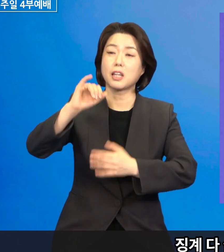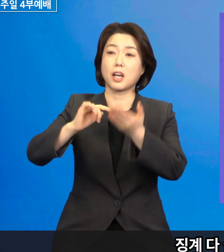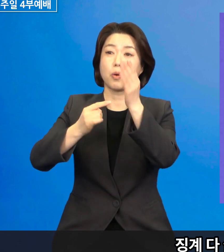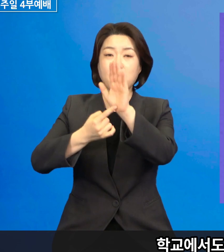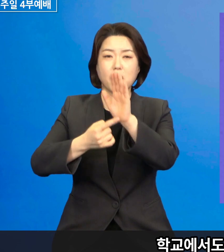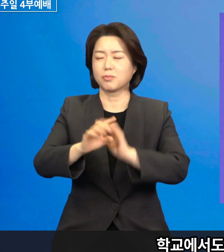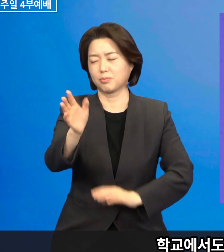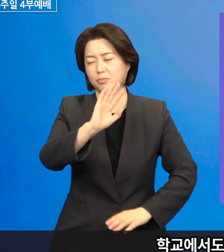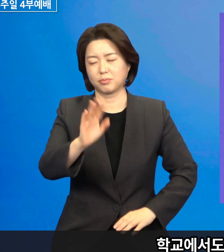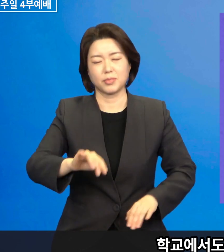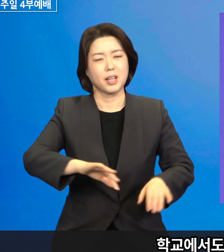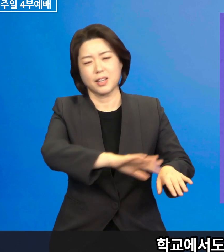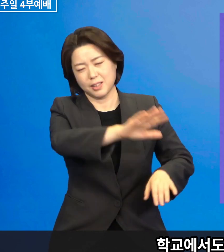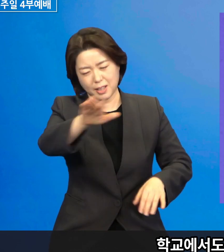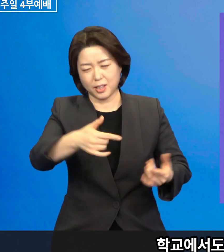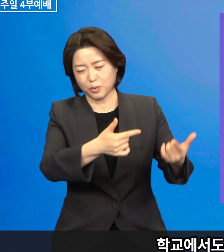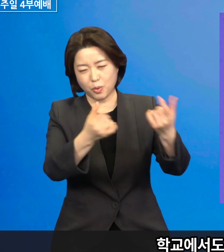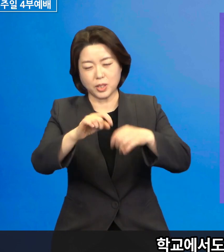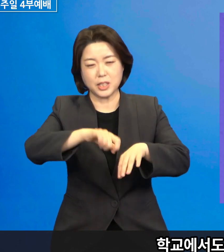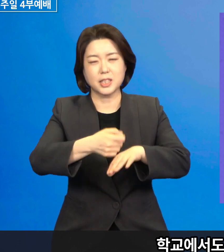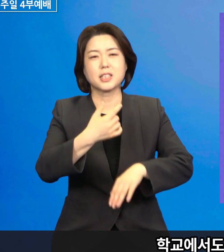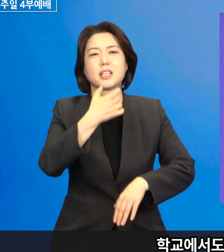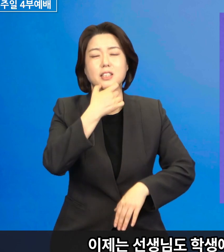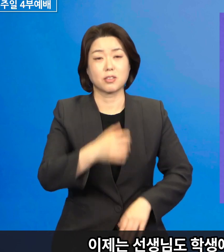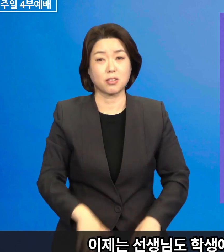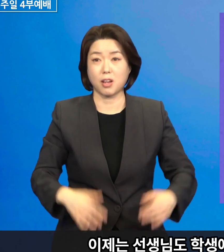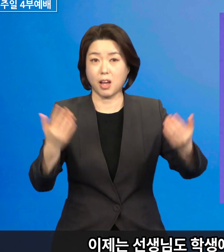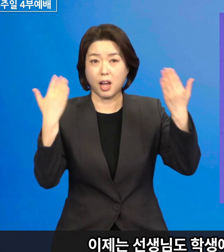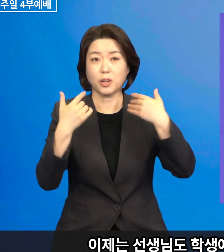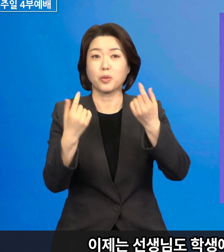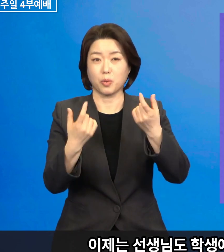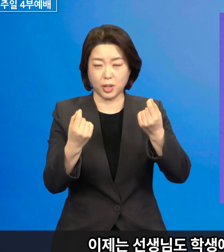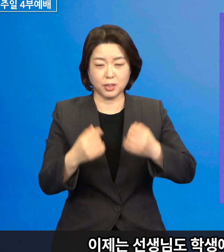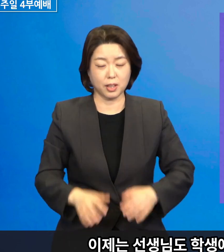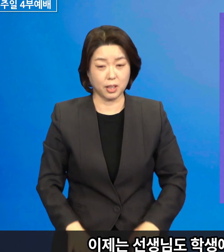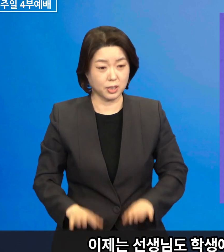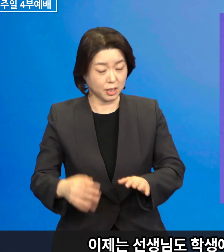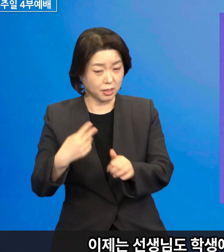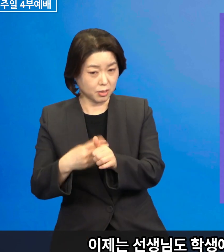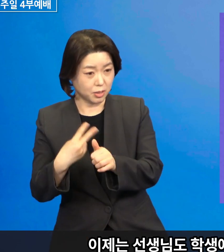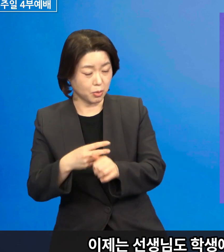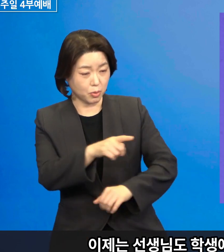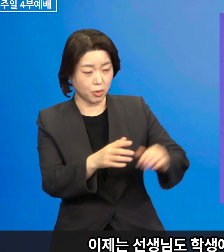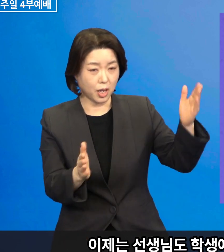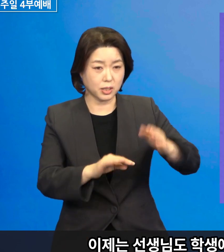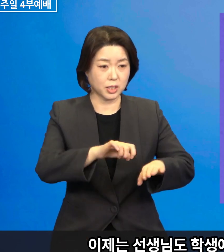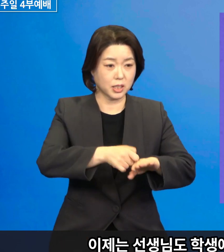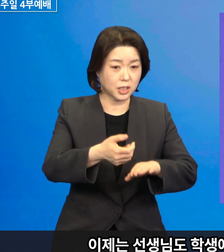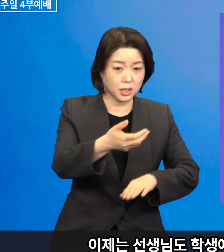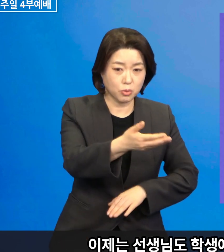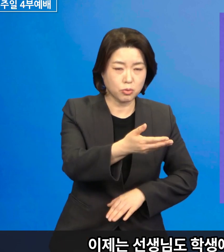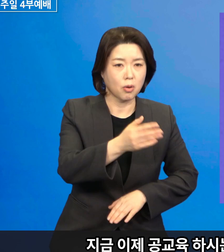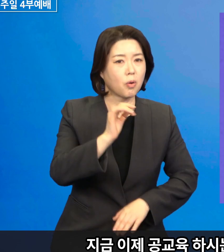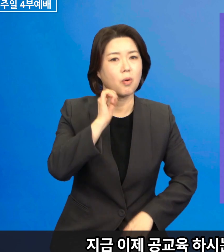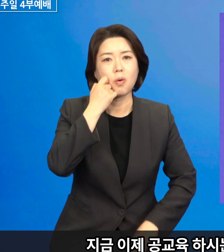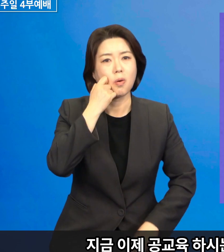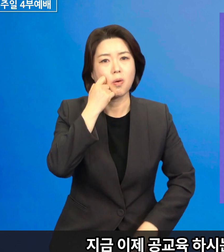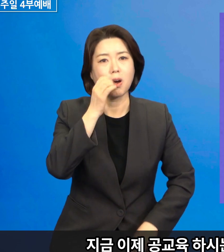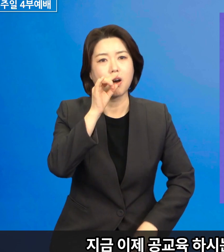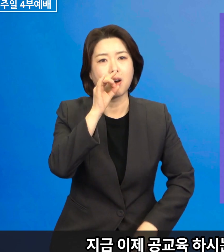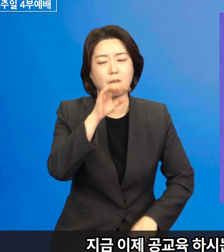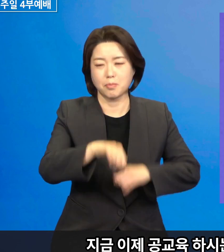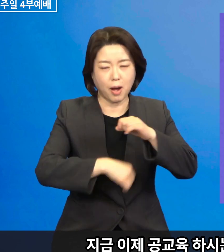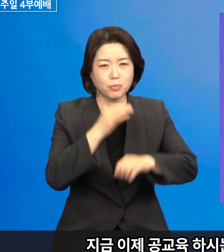싫어합니다. 학교에서도요, 마찬가지예요. 이제는 선생님도 학생에게 징계하기 어렵습니다. 지금